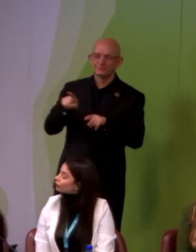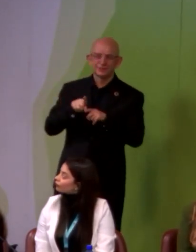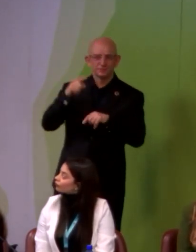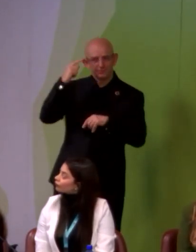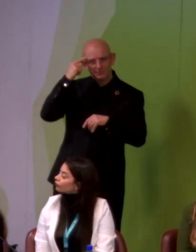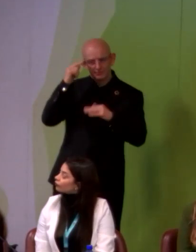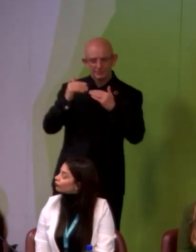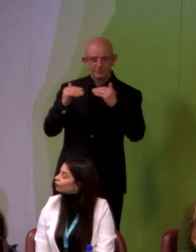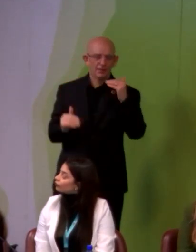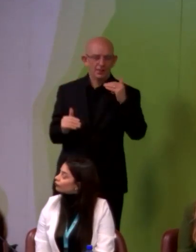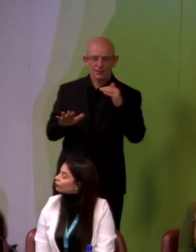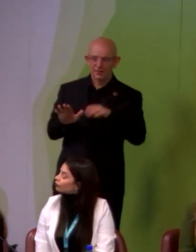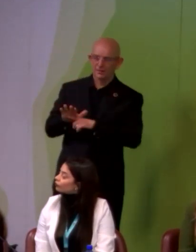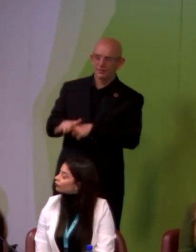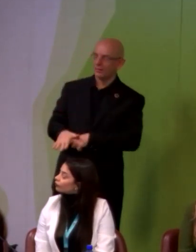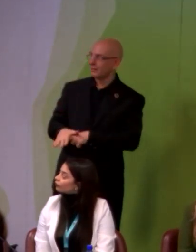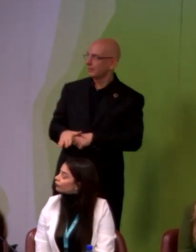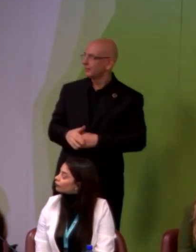les déficiences